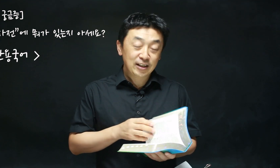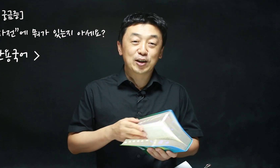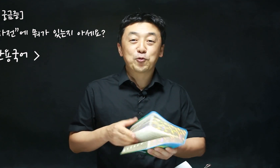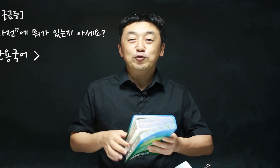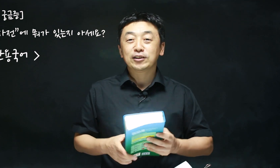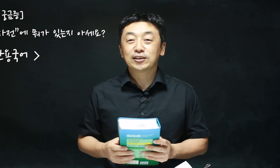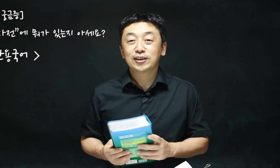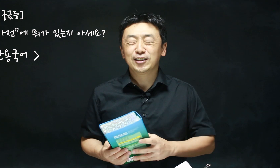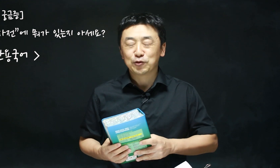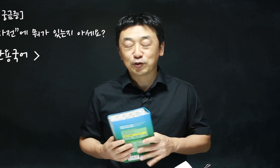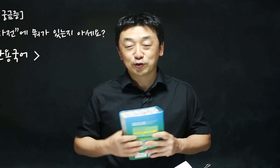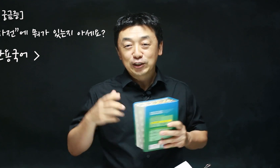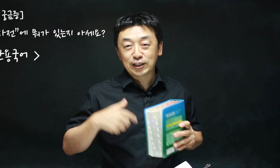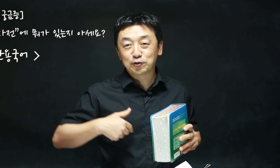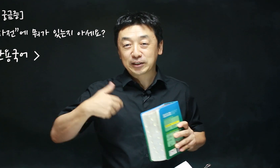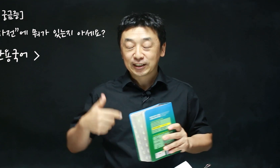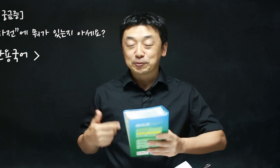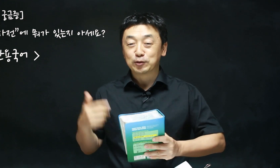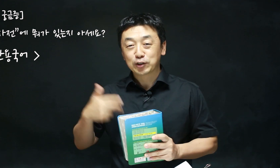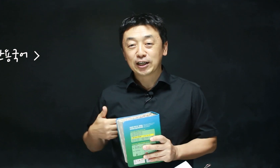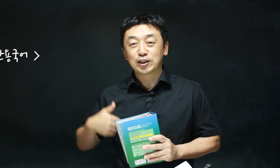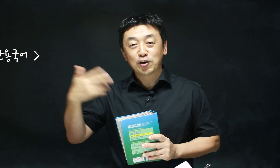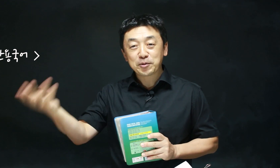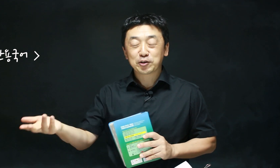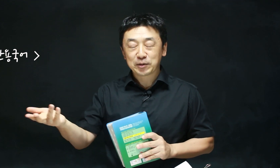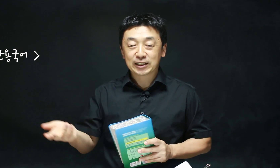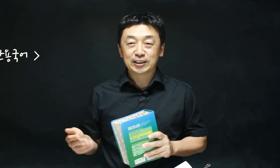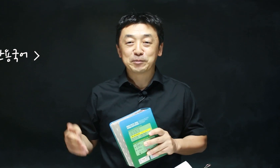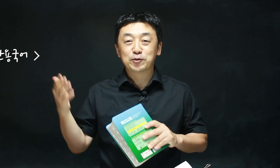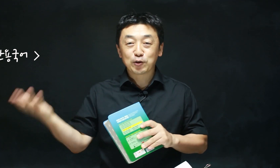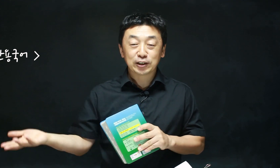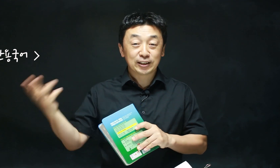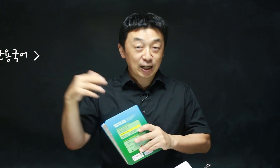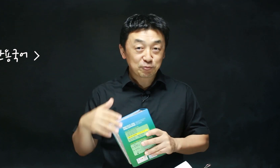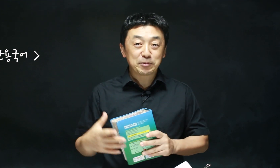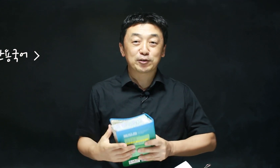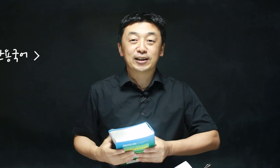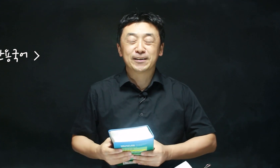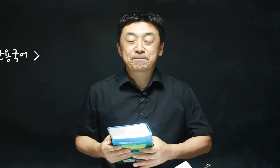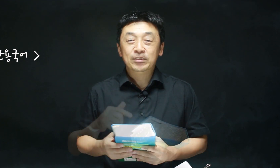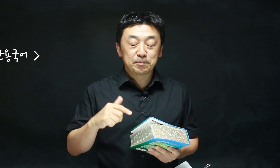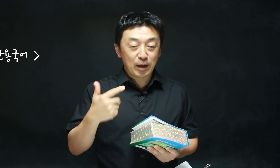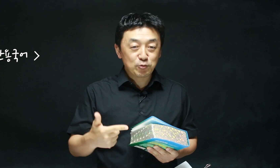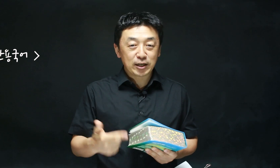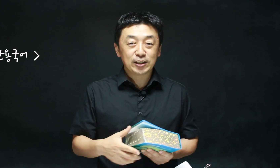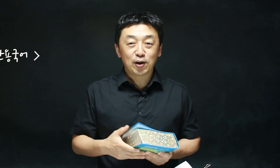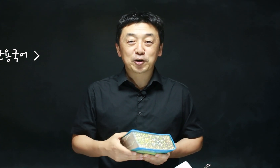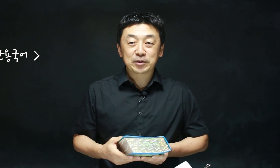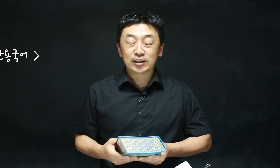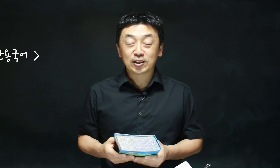그러니까 우리나라도 마찬가지지만 우리가 영어 배울 때도 마찬가지지만 외국인들이 한국말 배울 때 매우 많이 어렵게